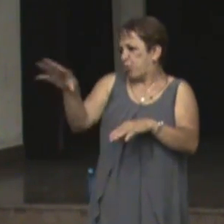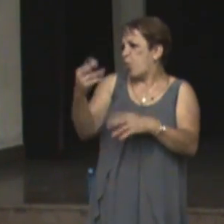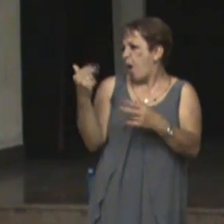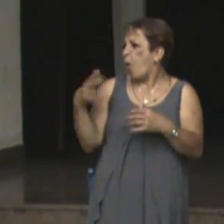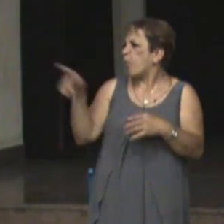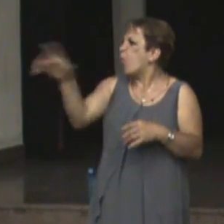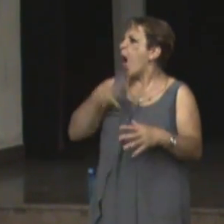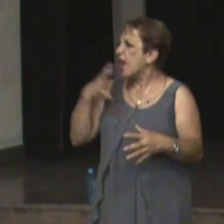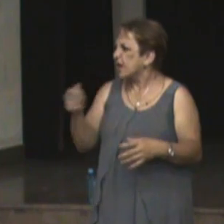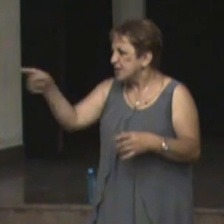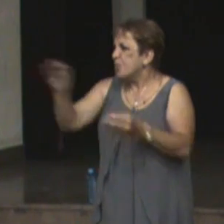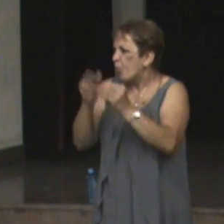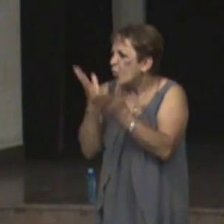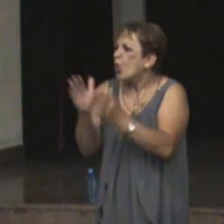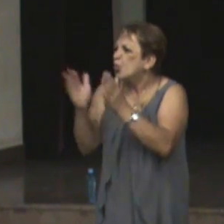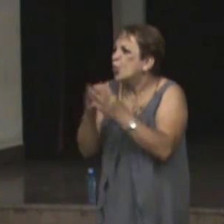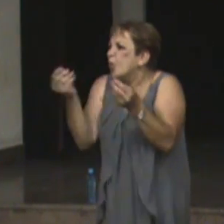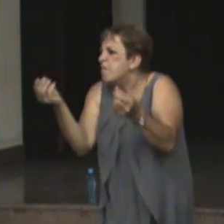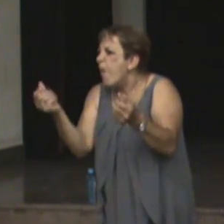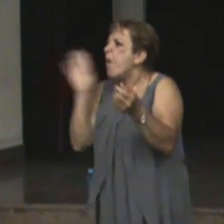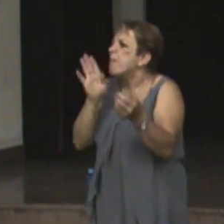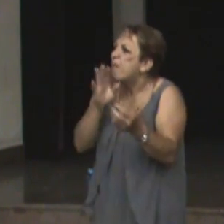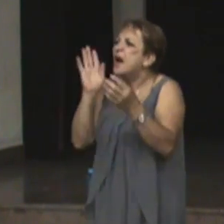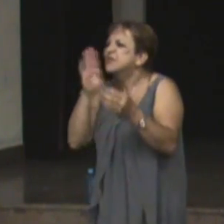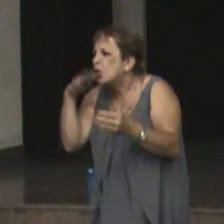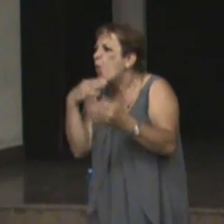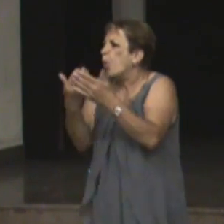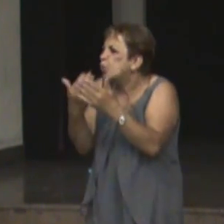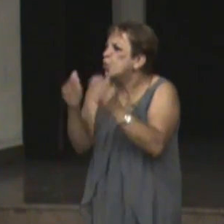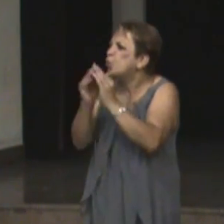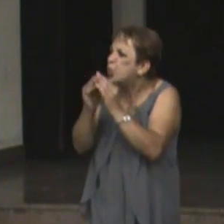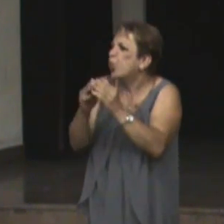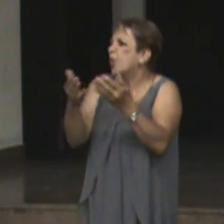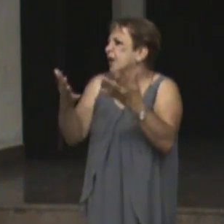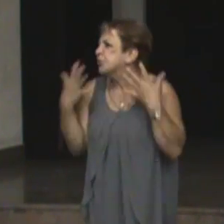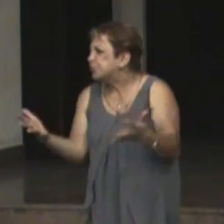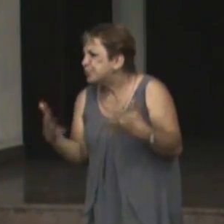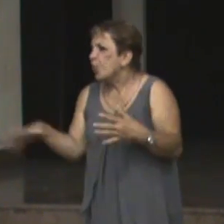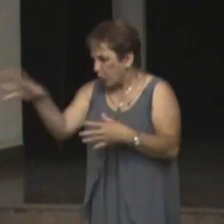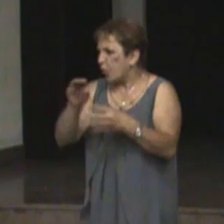մեզ անհանգստանում, և կա, իհարկե կա, բայց